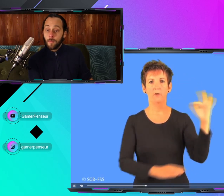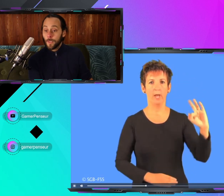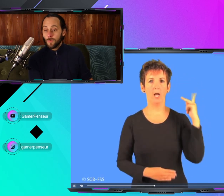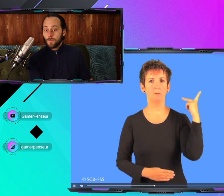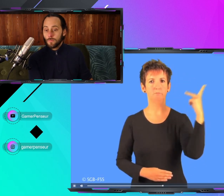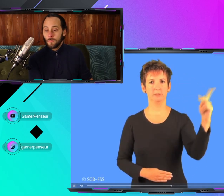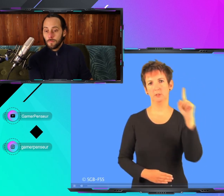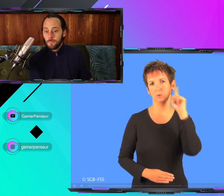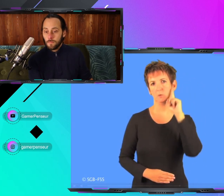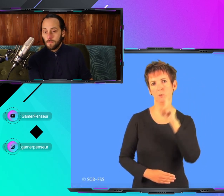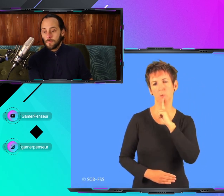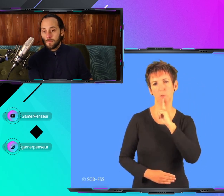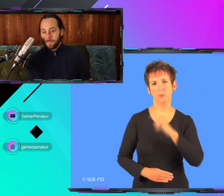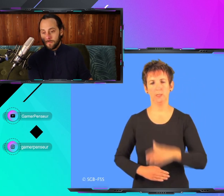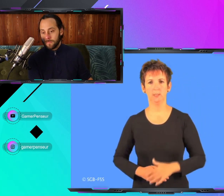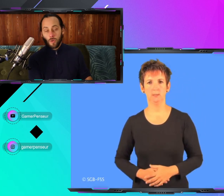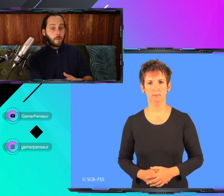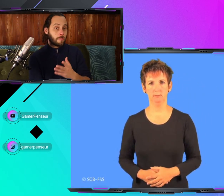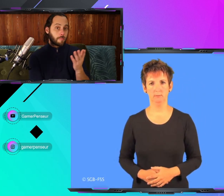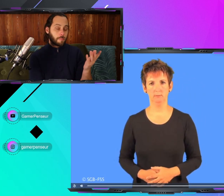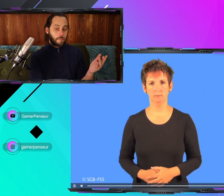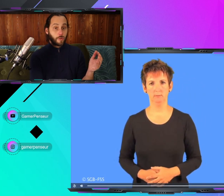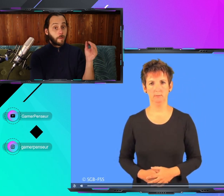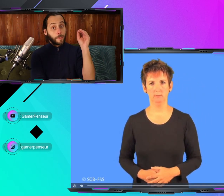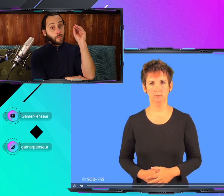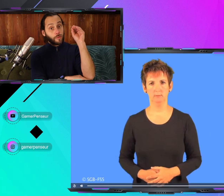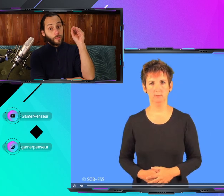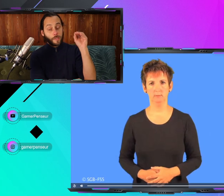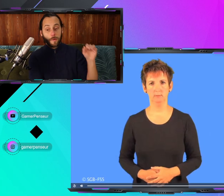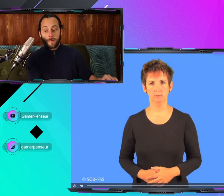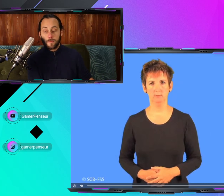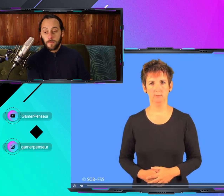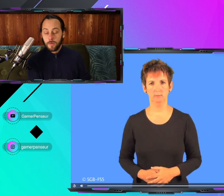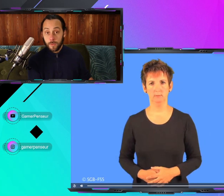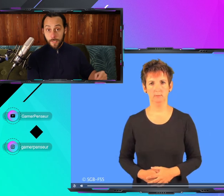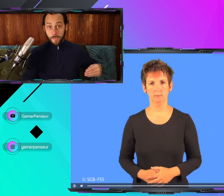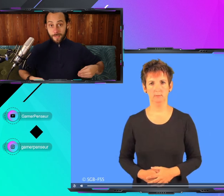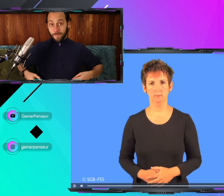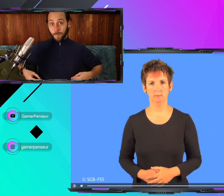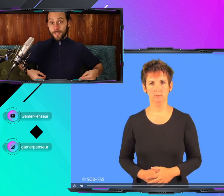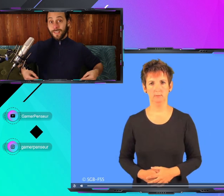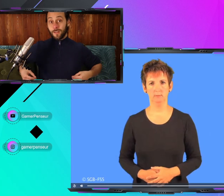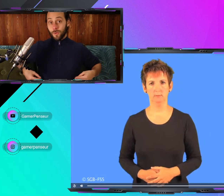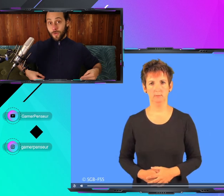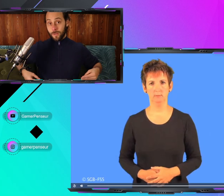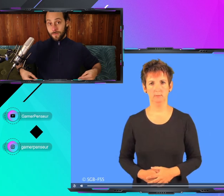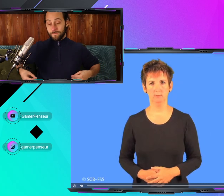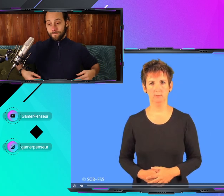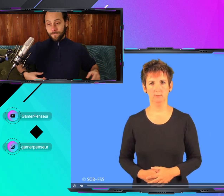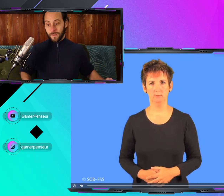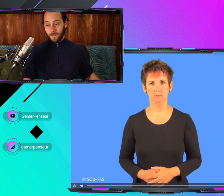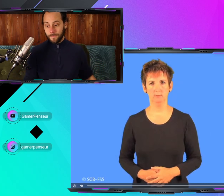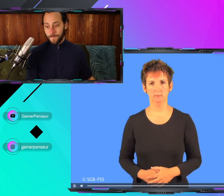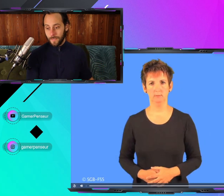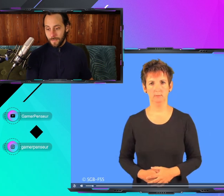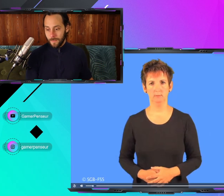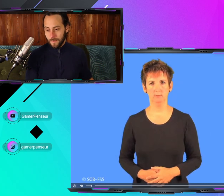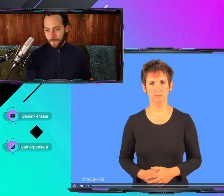Ah bah, patron. Voilà. Ok, patron, je connaissais pas. Alors moi, c'est vraiment directeur, hein.